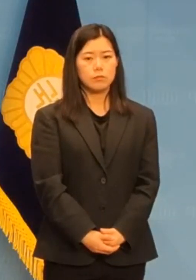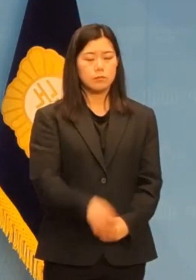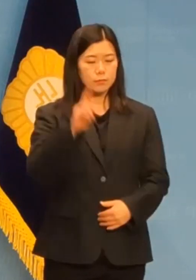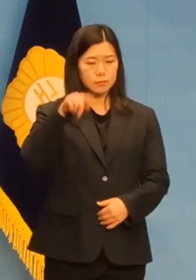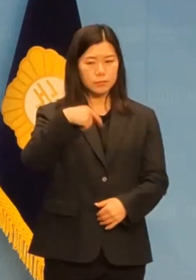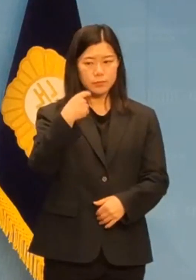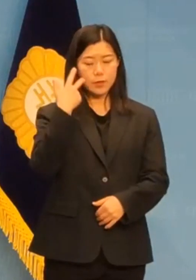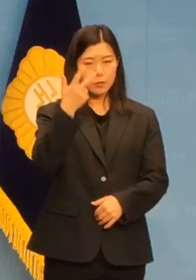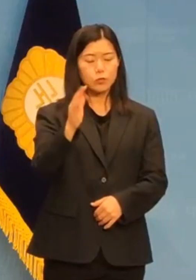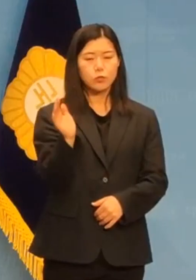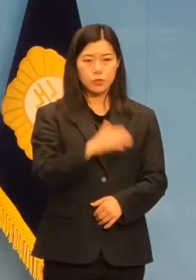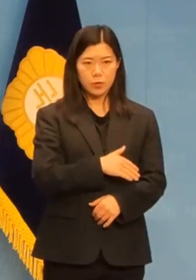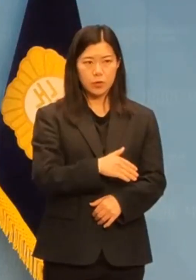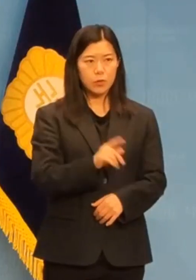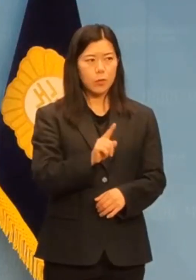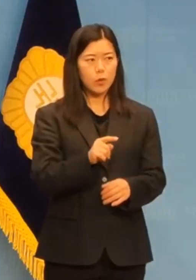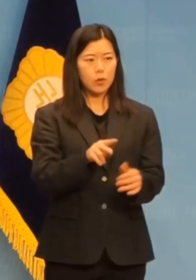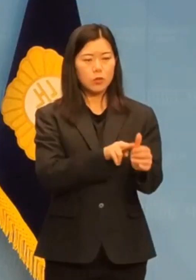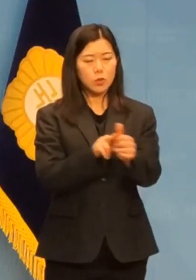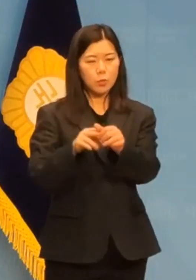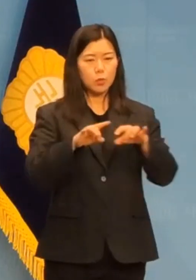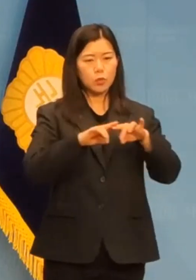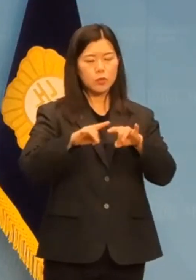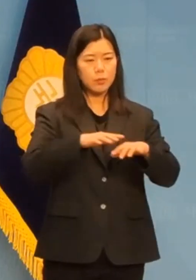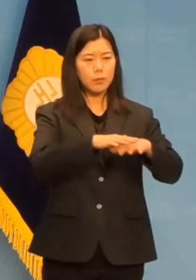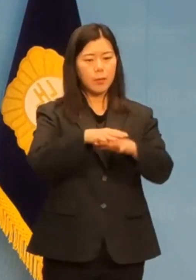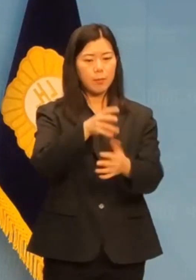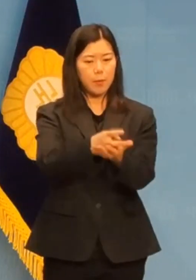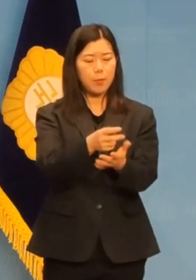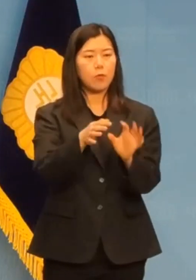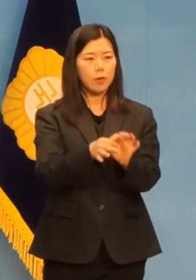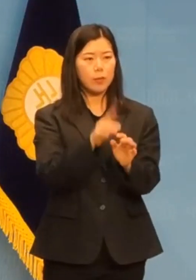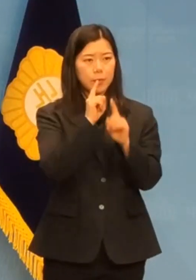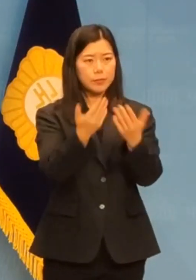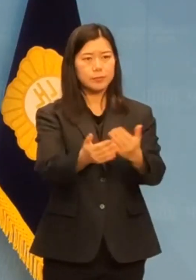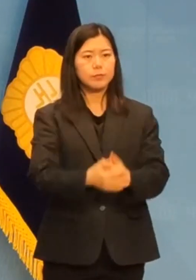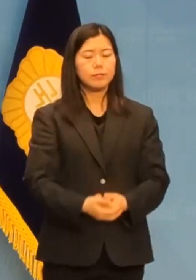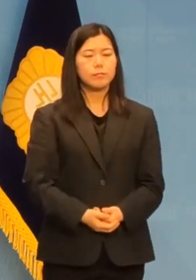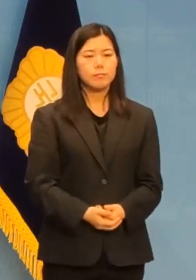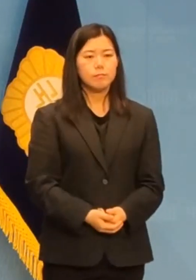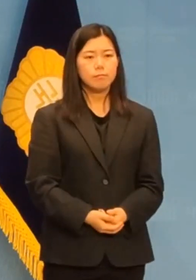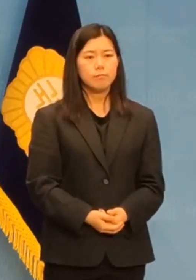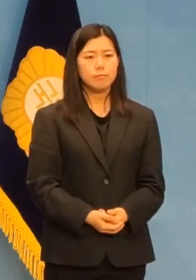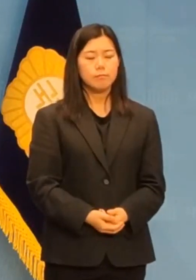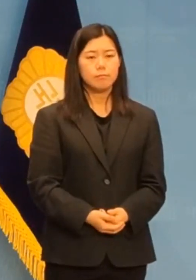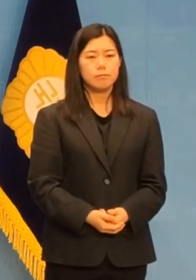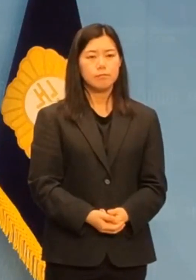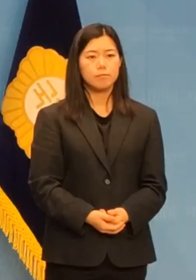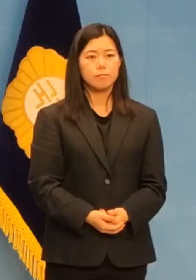다음 주부터 처리하는 정보통신망법에 대해서 말씀드리겠습니다.